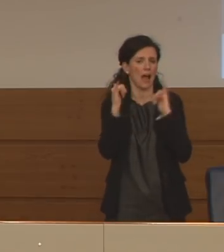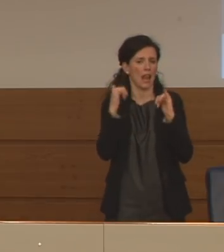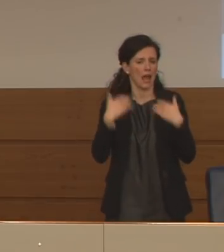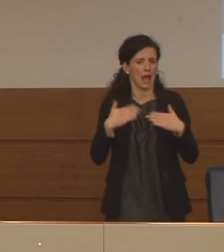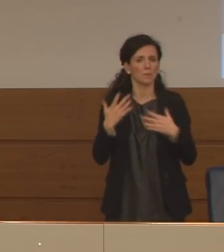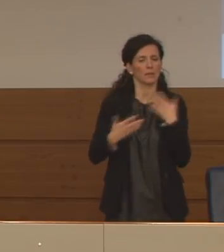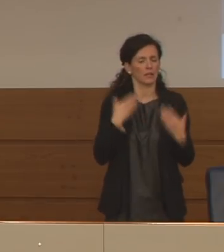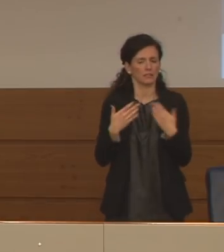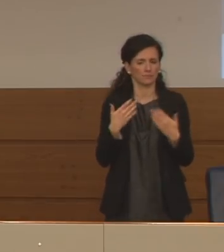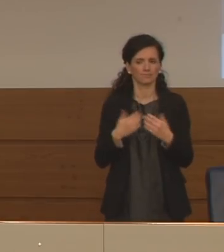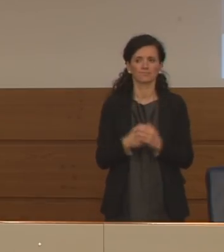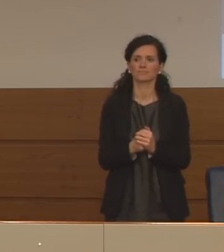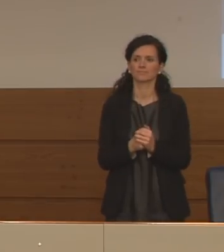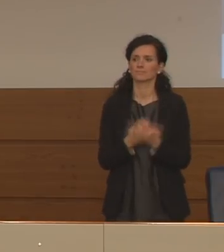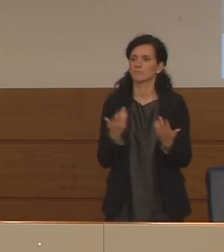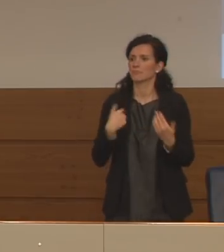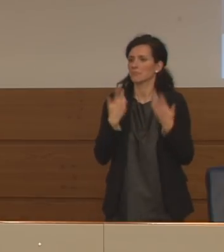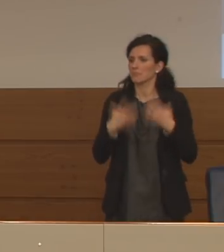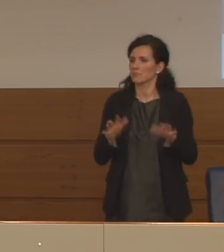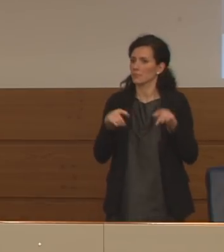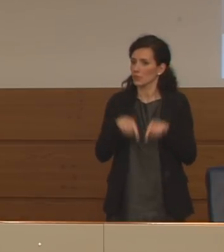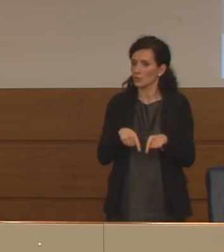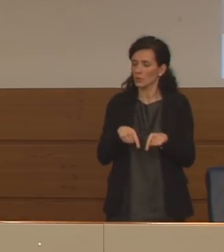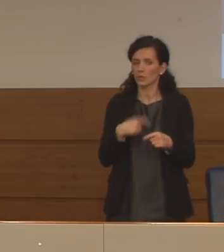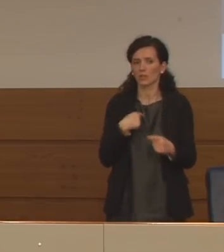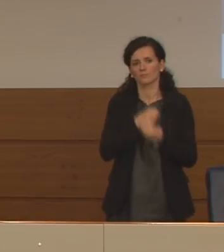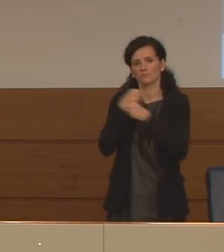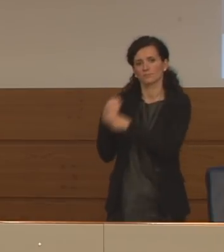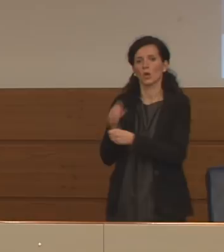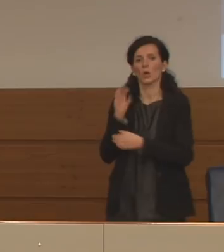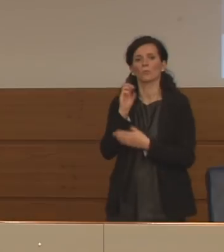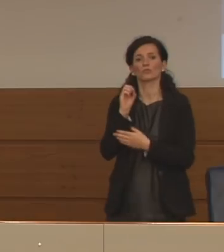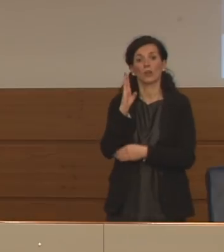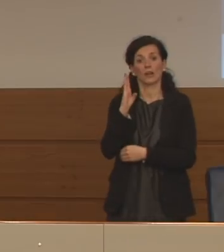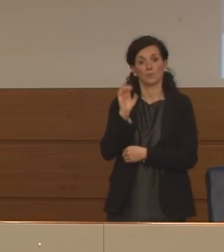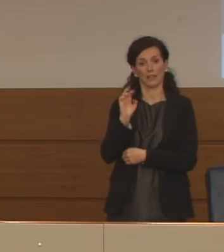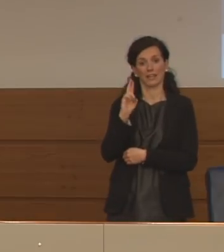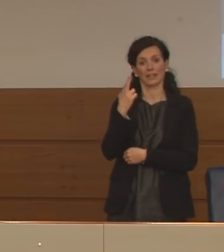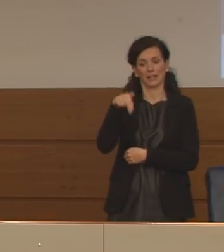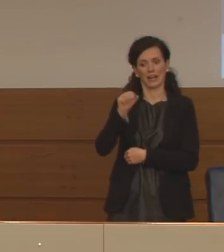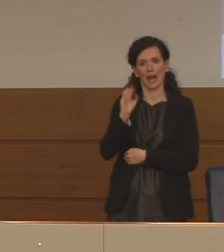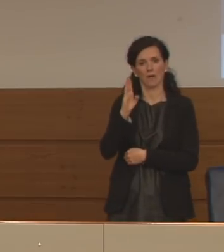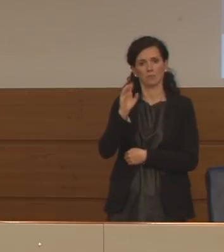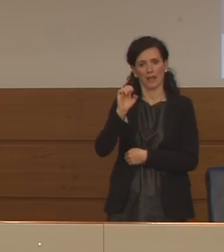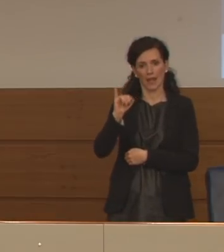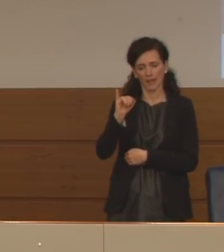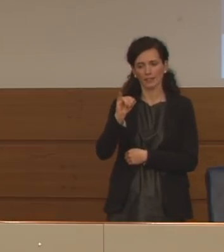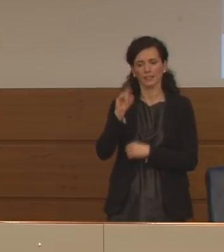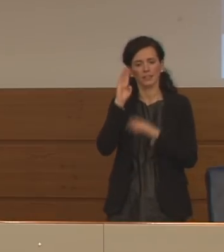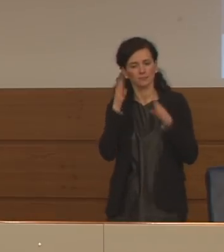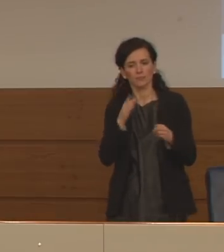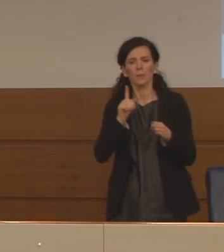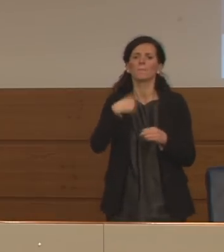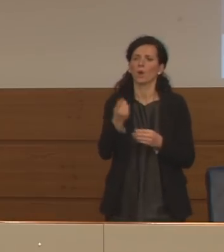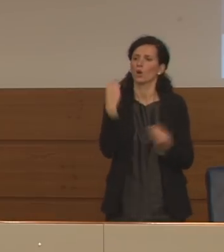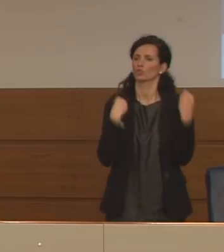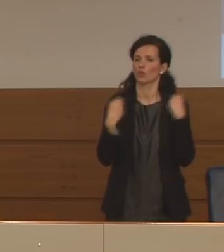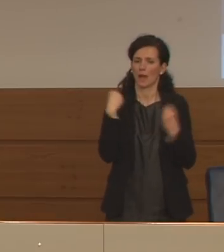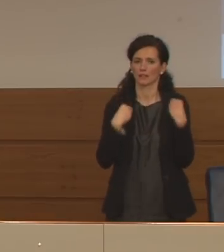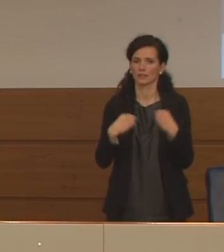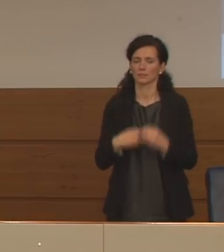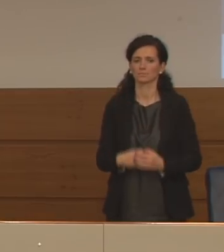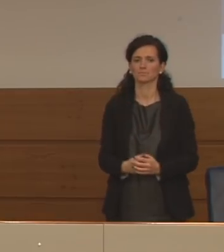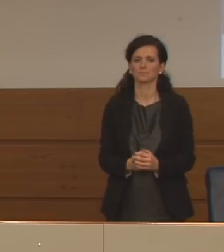mi fermerei qui dare la parola al professor bernabei per il suo focus e poi diamo spazio alle domande